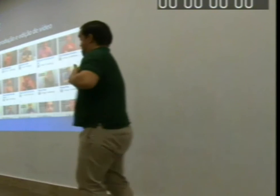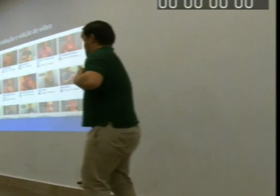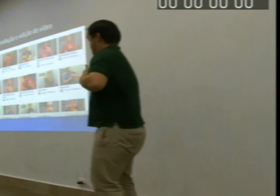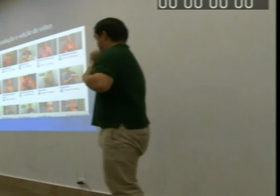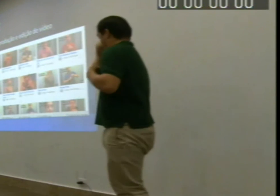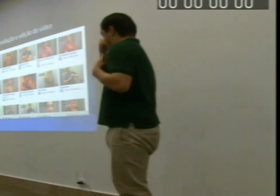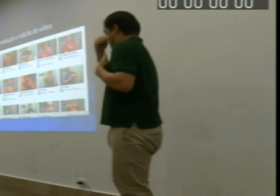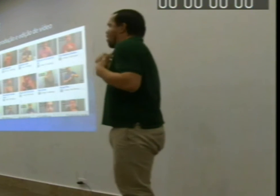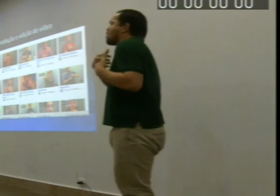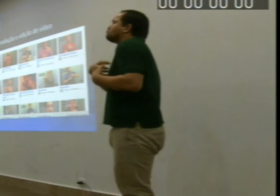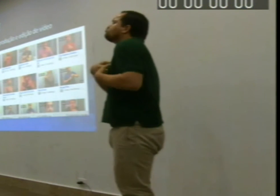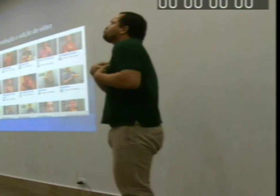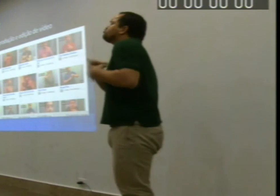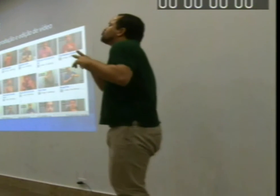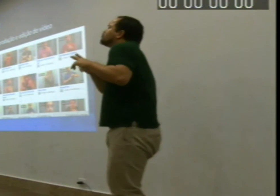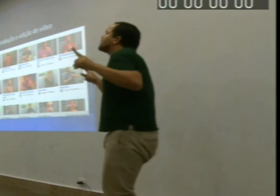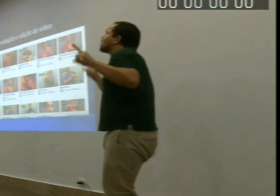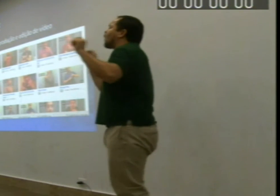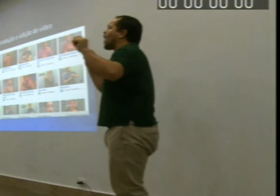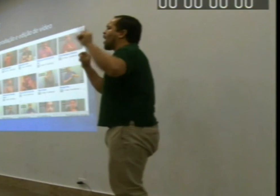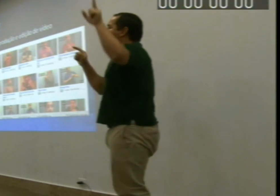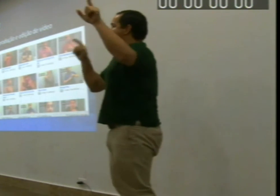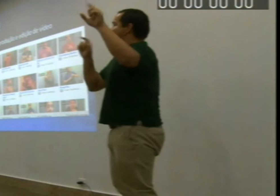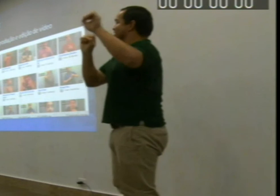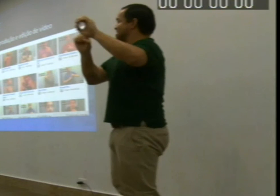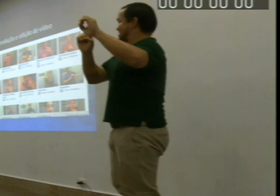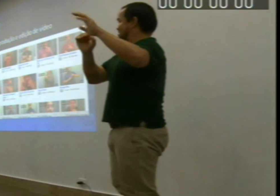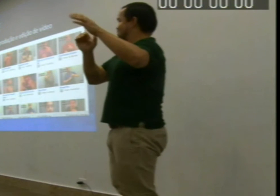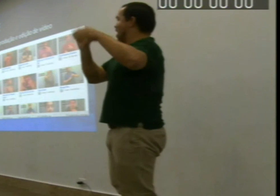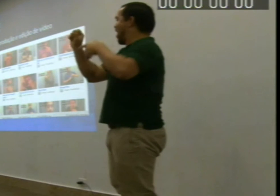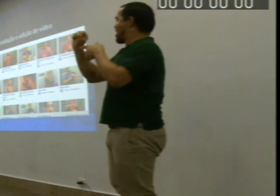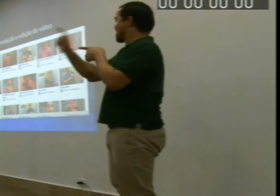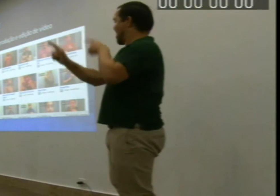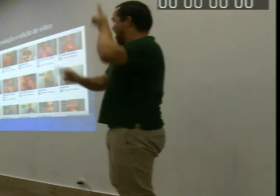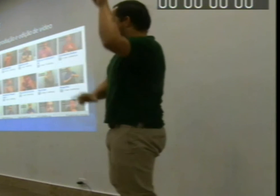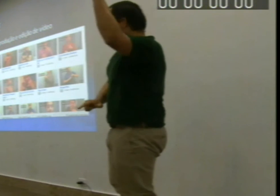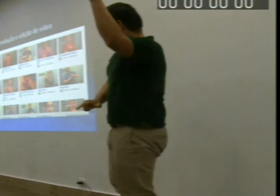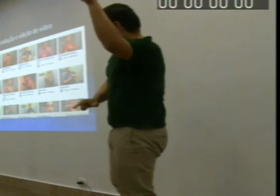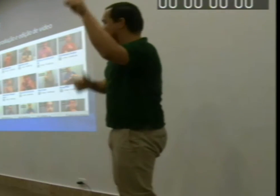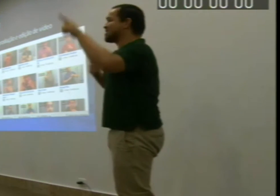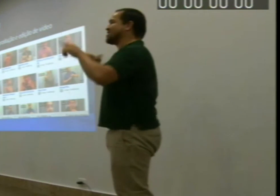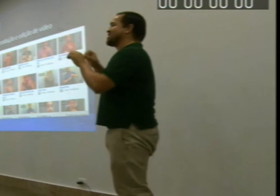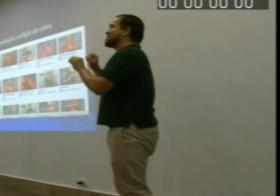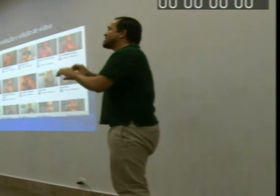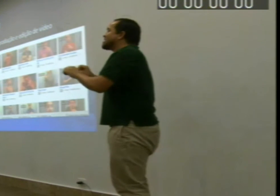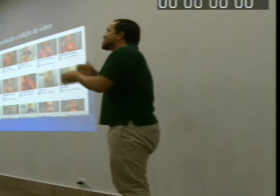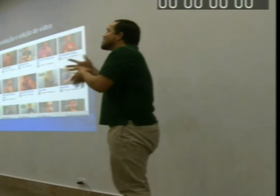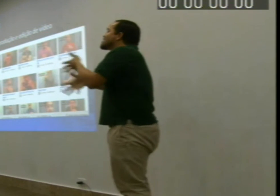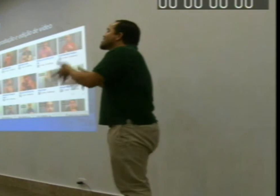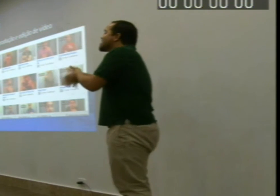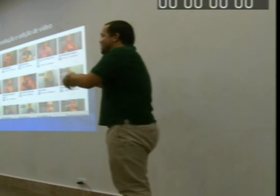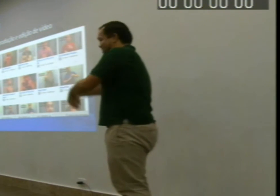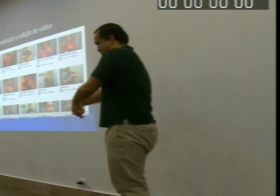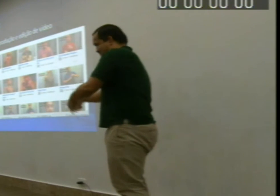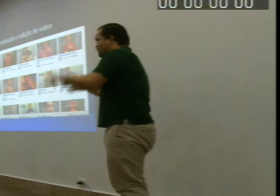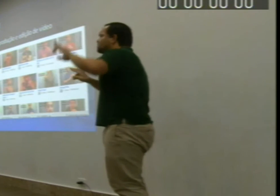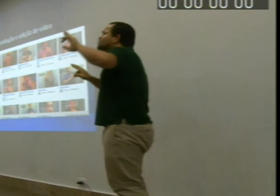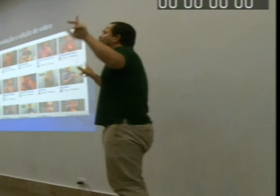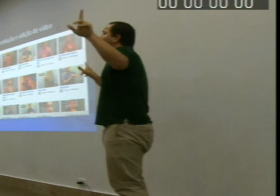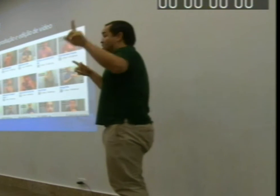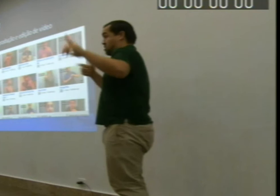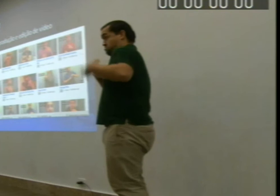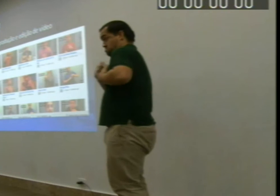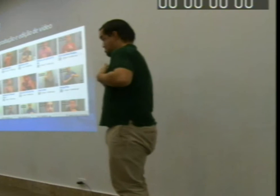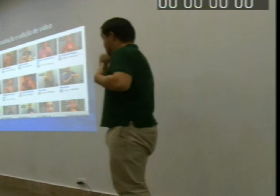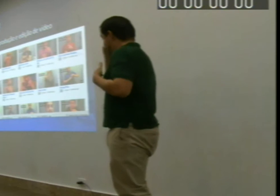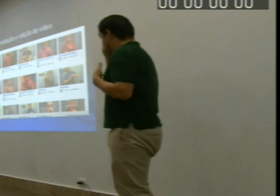bom a minha experiência o que eu senti é diferente porque lá a educação de ensino de ASL o ensino